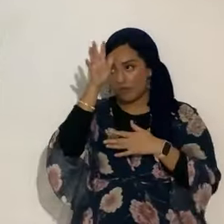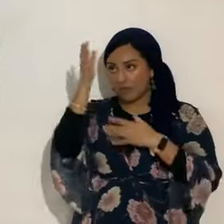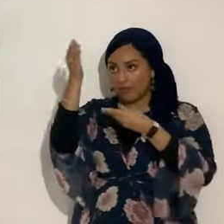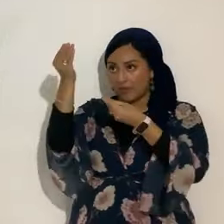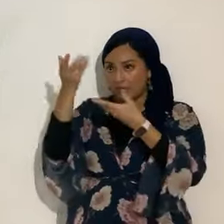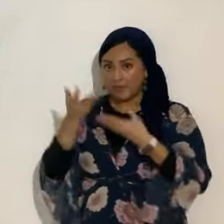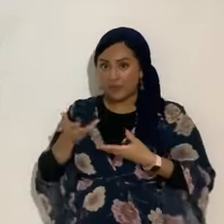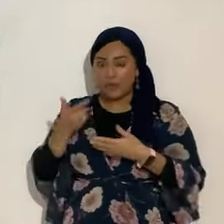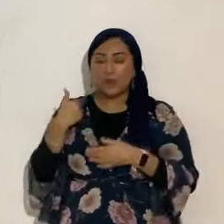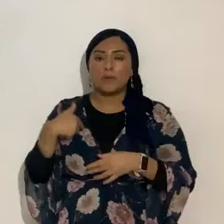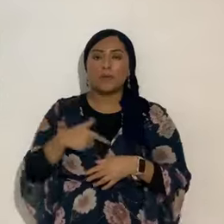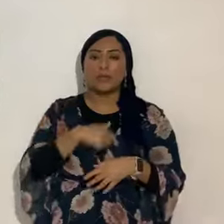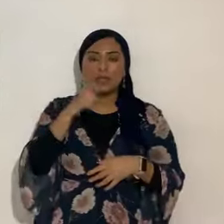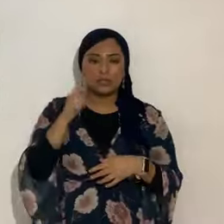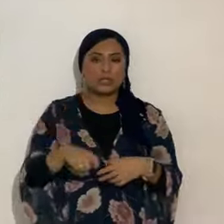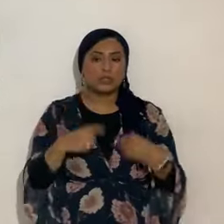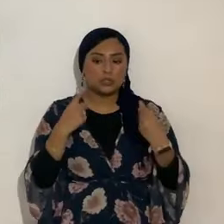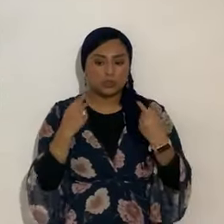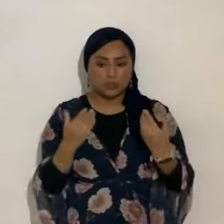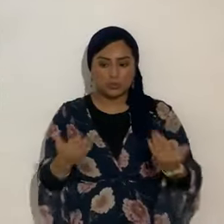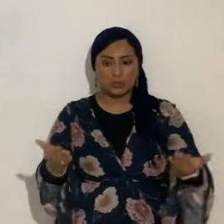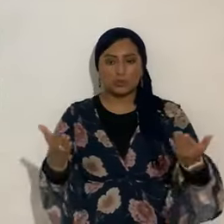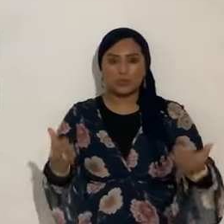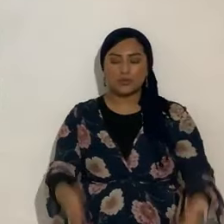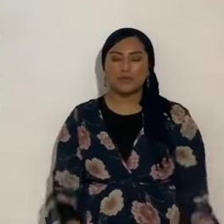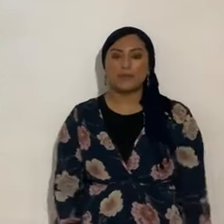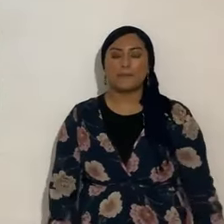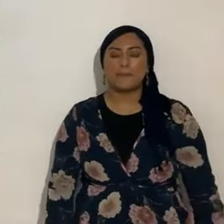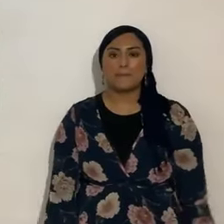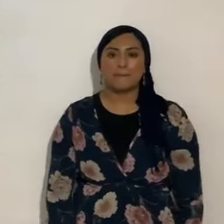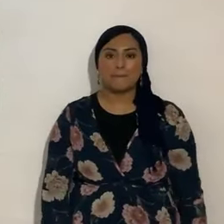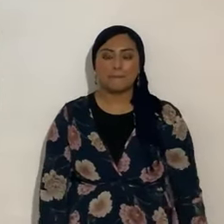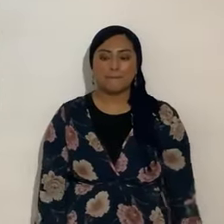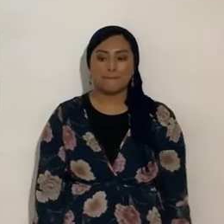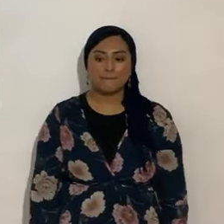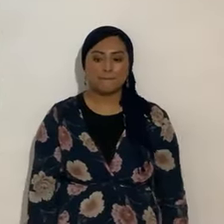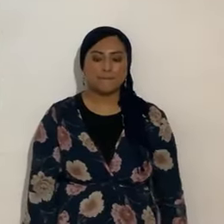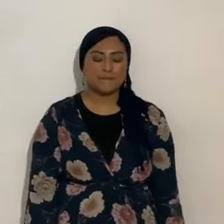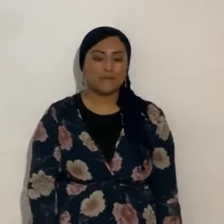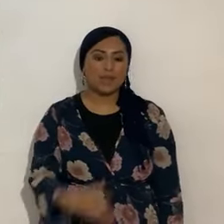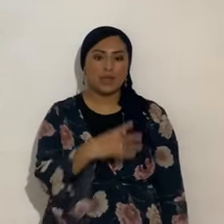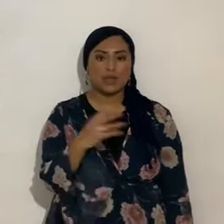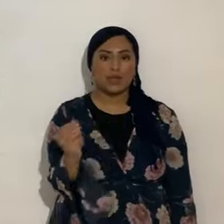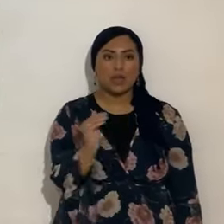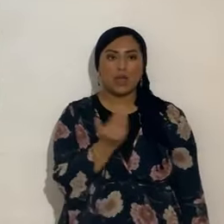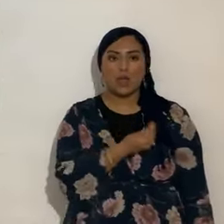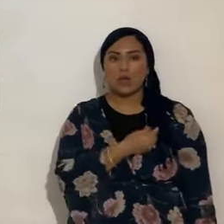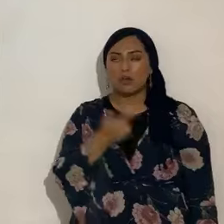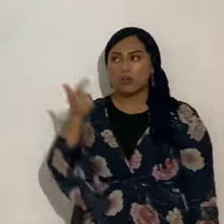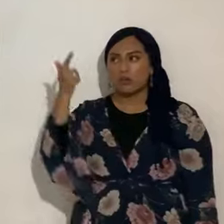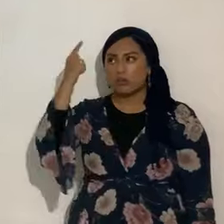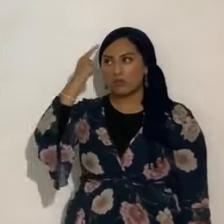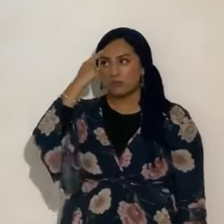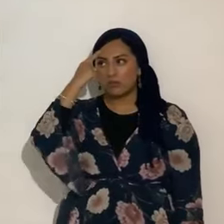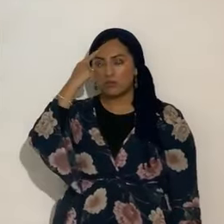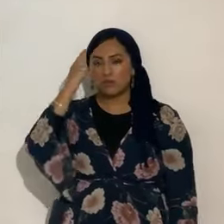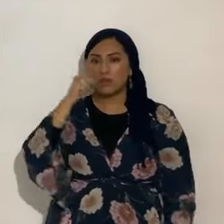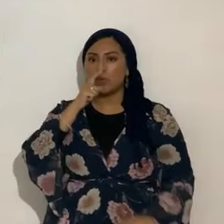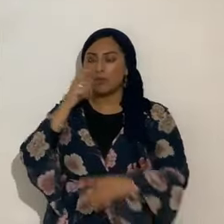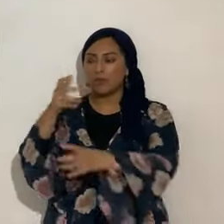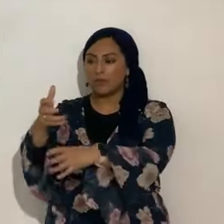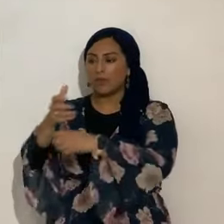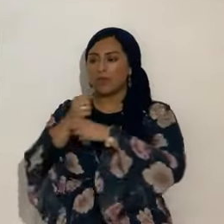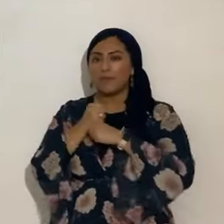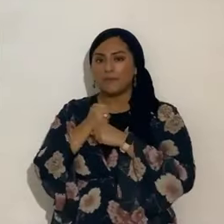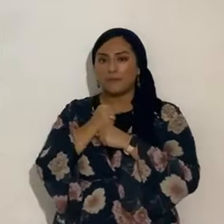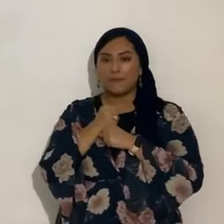cosas y nosotros tenemos que hacerlas. ¿Sí? ¿De acuerdo? Y la conciencia es la que recibe los